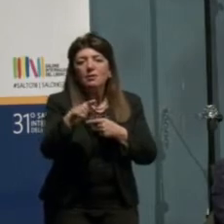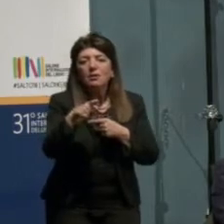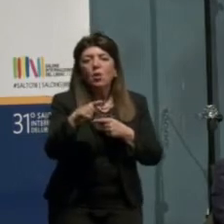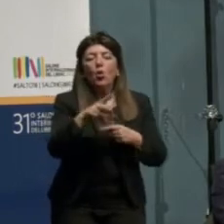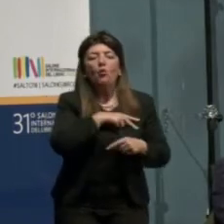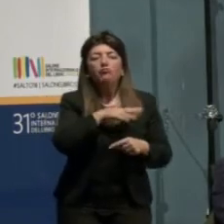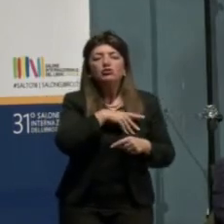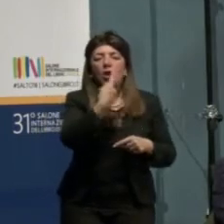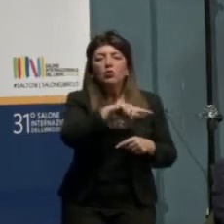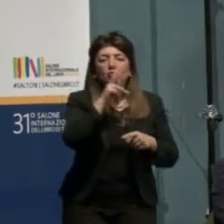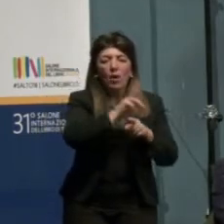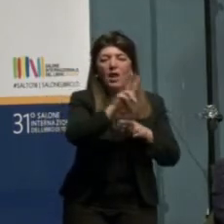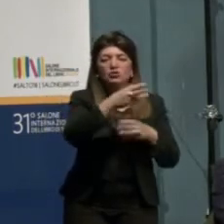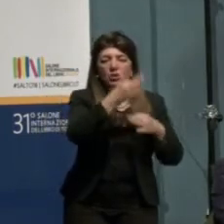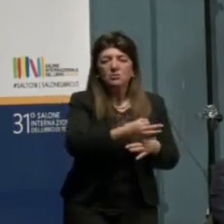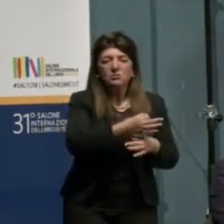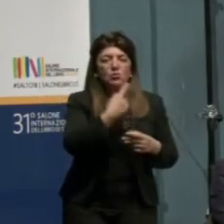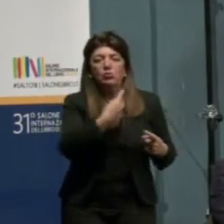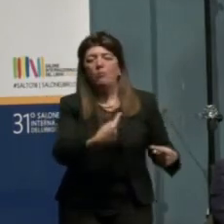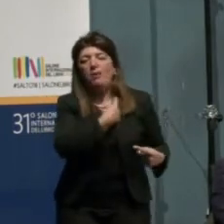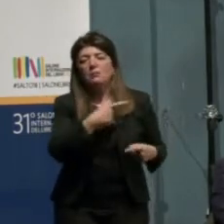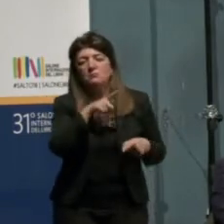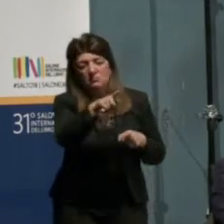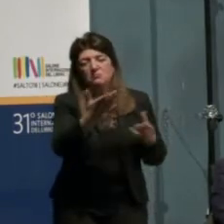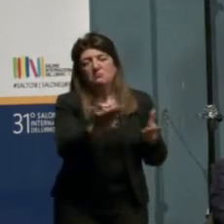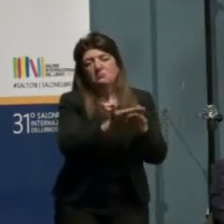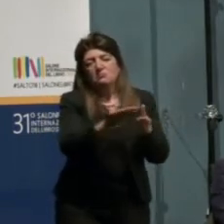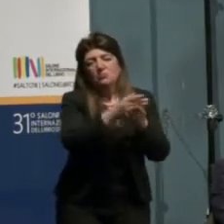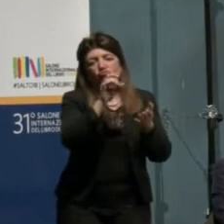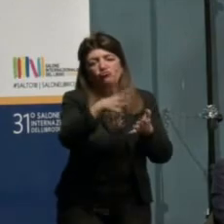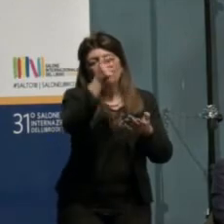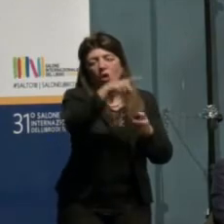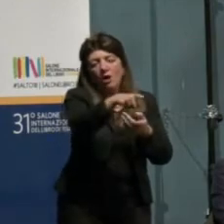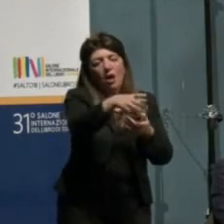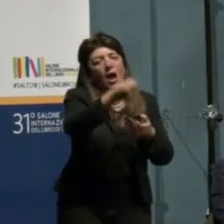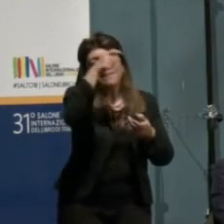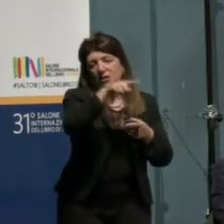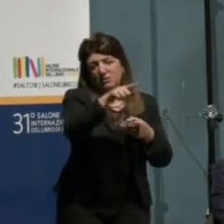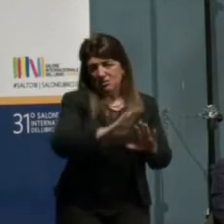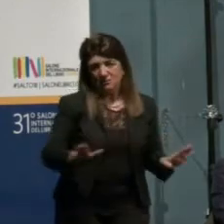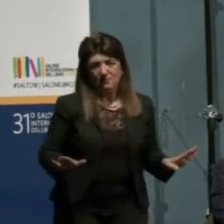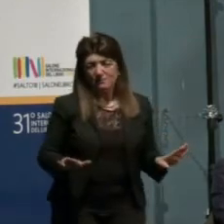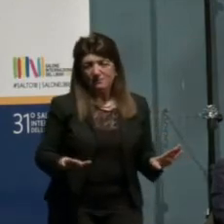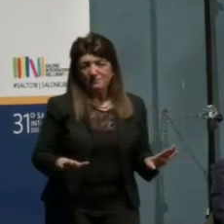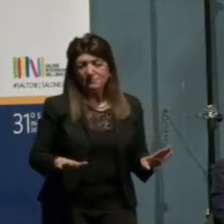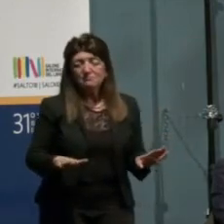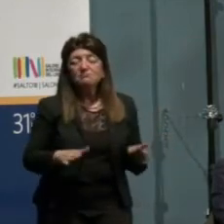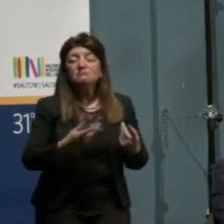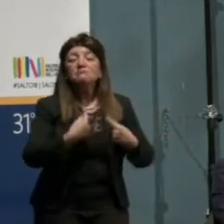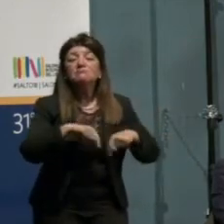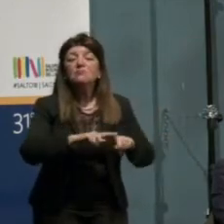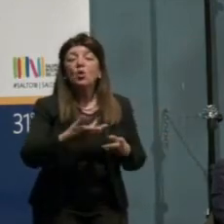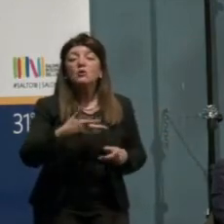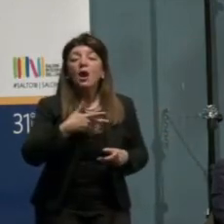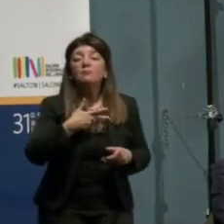e quindi sedi a quei documenti in qualche modo li ha presi noi abbiamo i nove